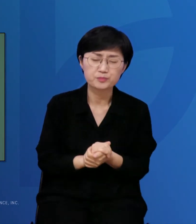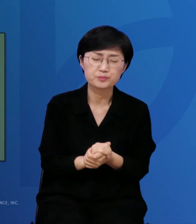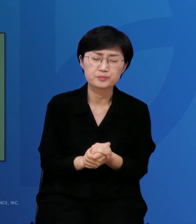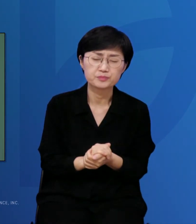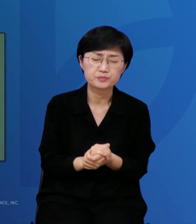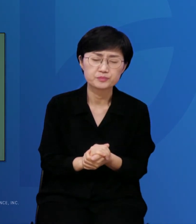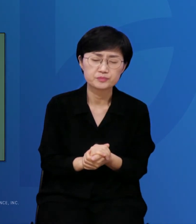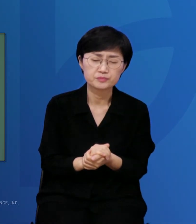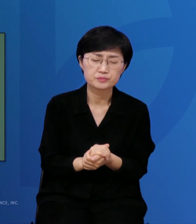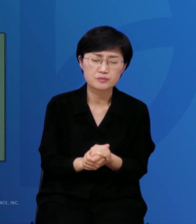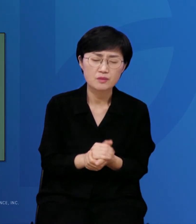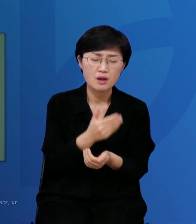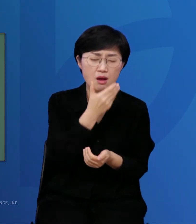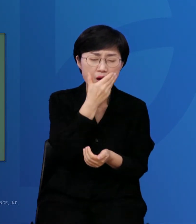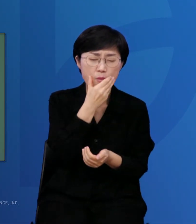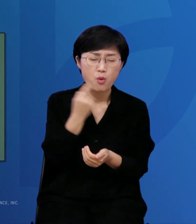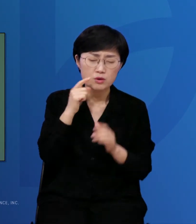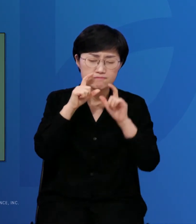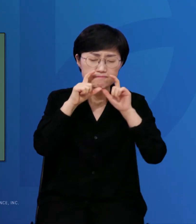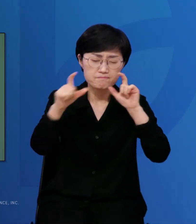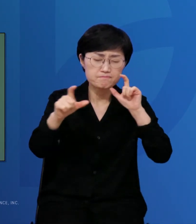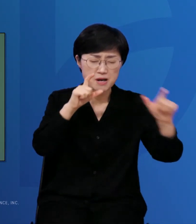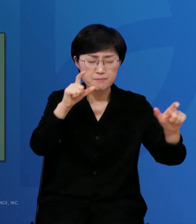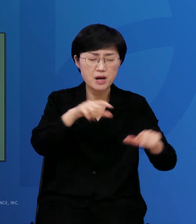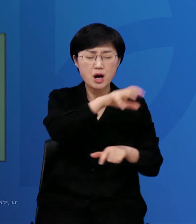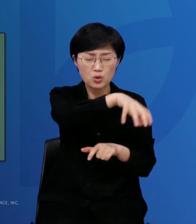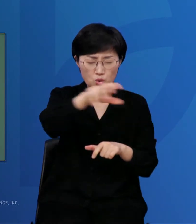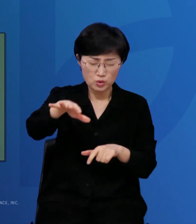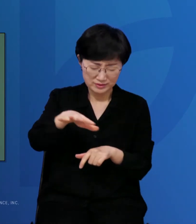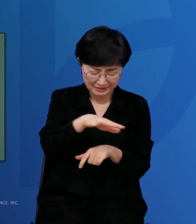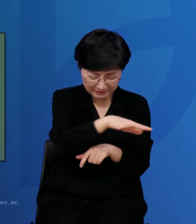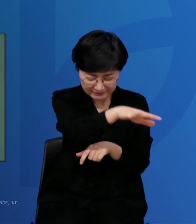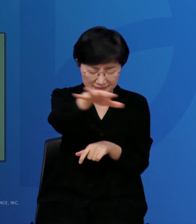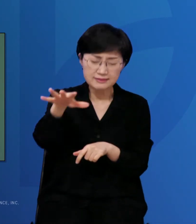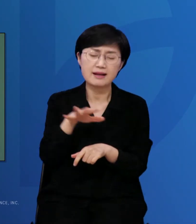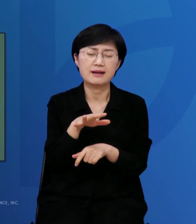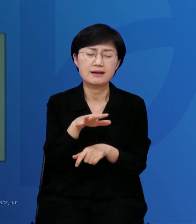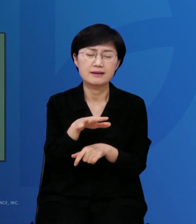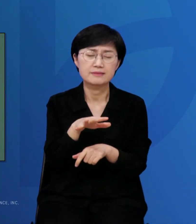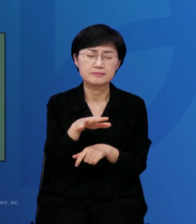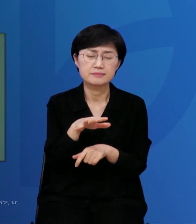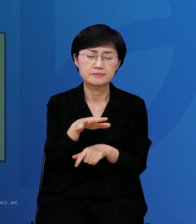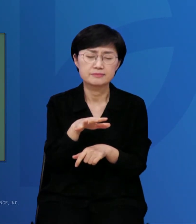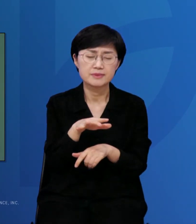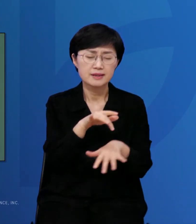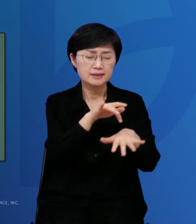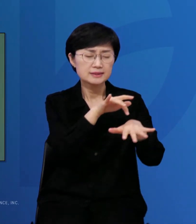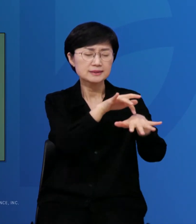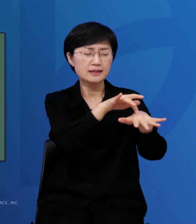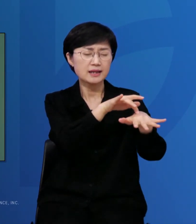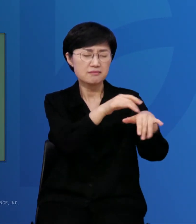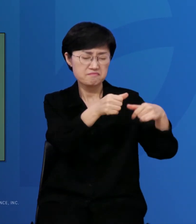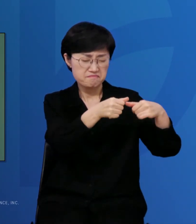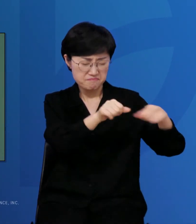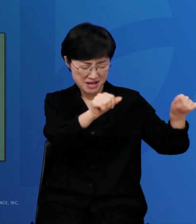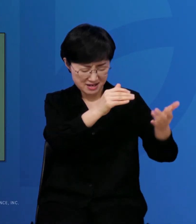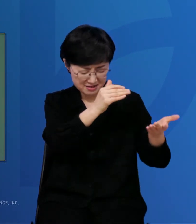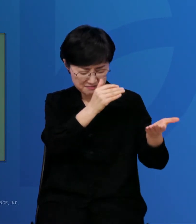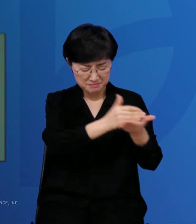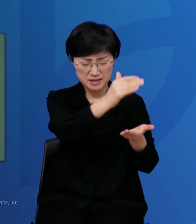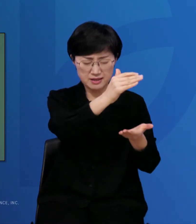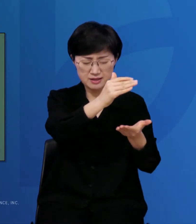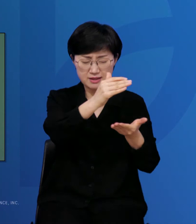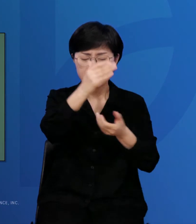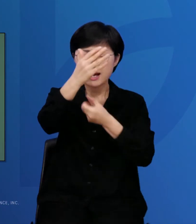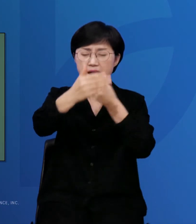在讲台上确立起来的柳光珠牧师，求您更赐他圣灵充满及健康。 복음이 선포되는 전국과 전 세계 현장에 모든 허감이 무너지고 하나님 나라